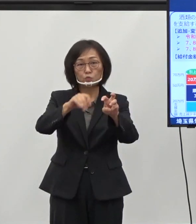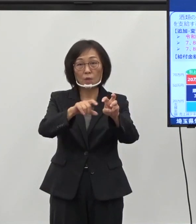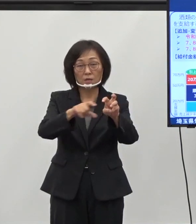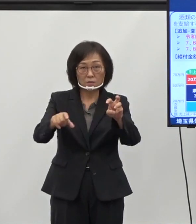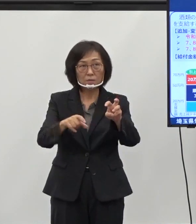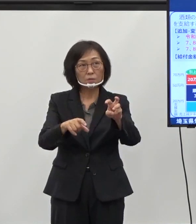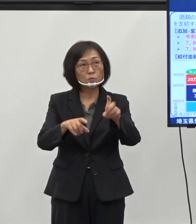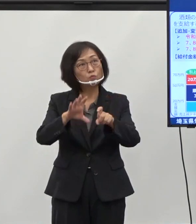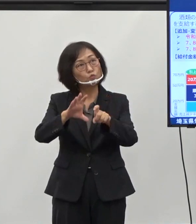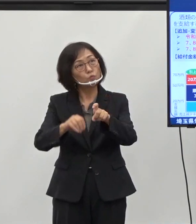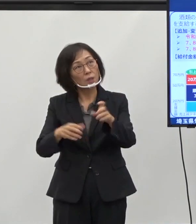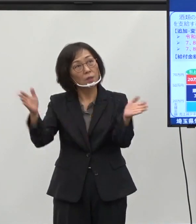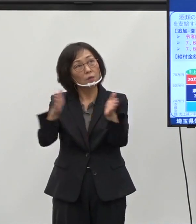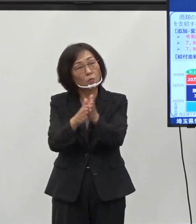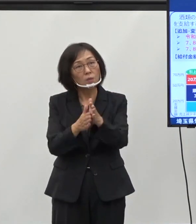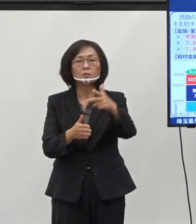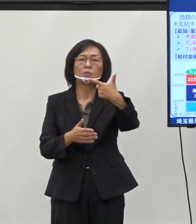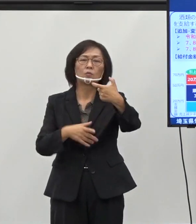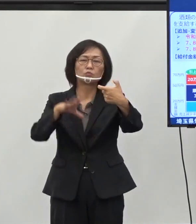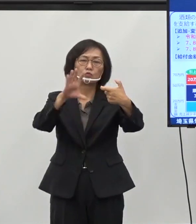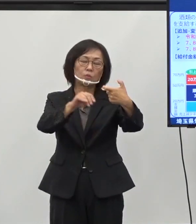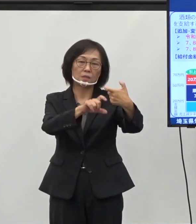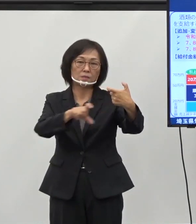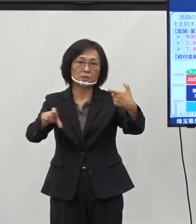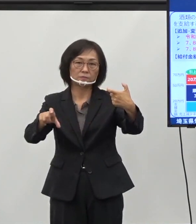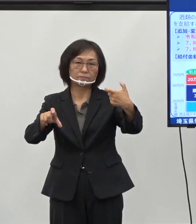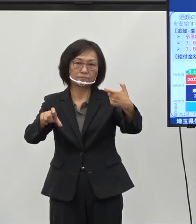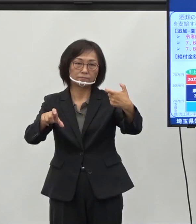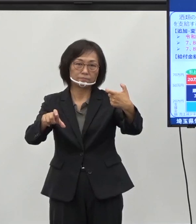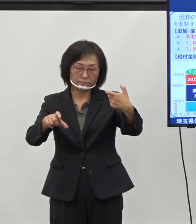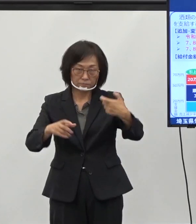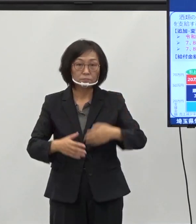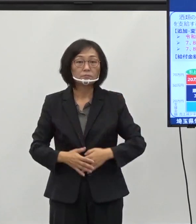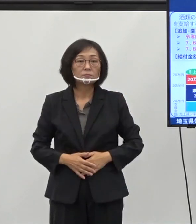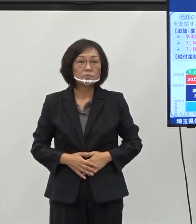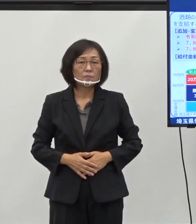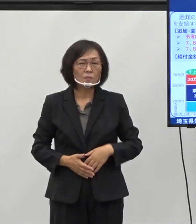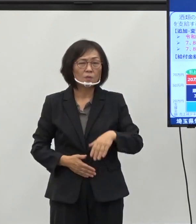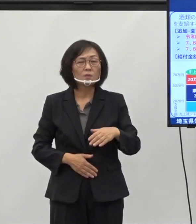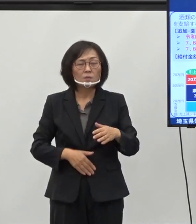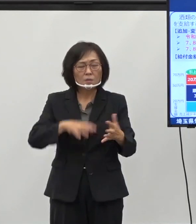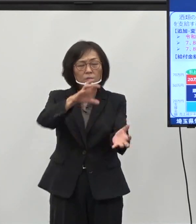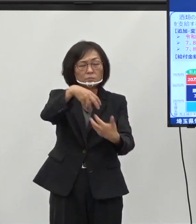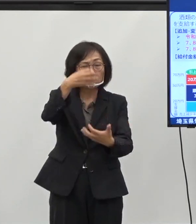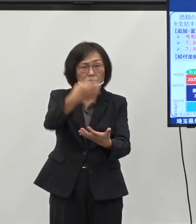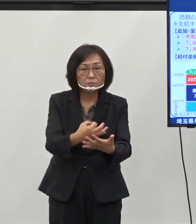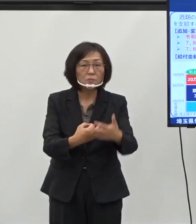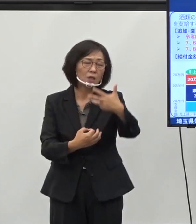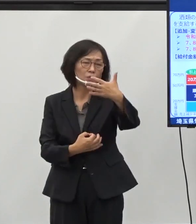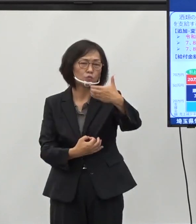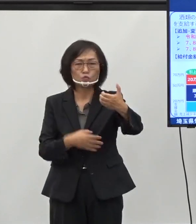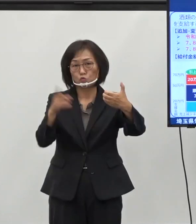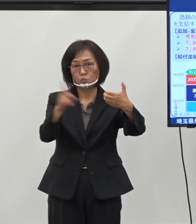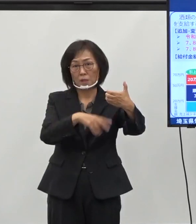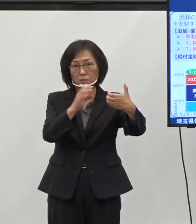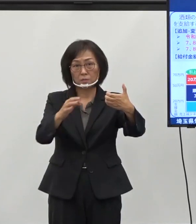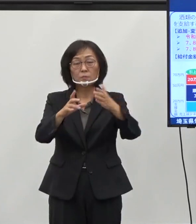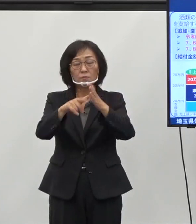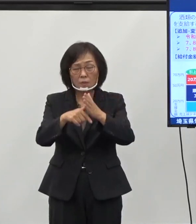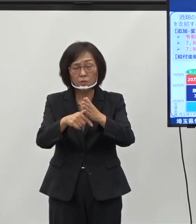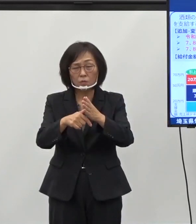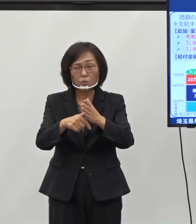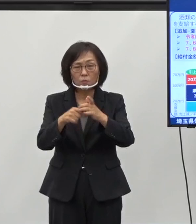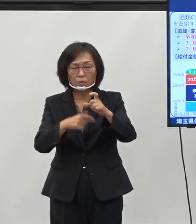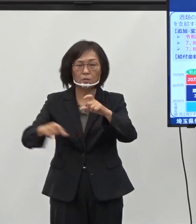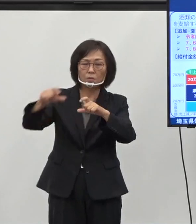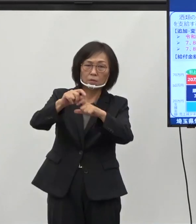10万円の40万円を合わせて60万円となります。また90% 以上の方についてはさらに20万円